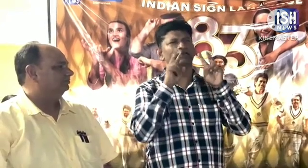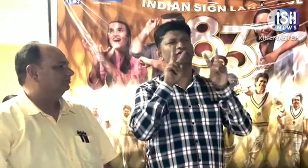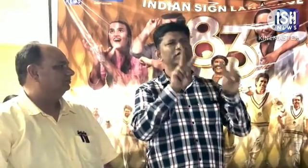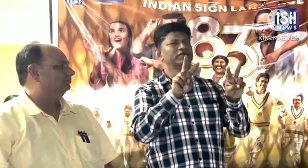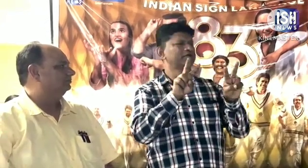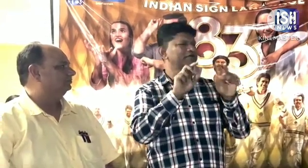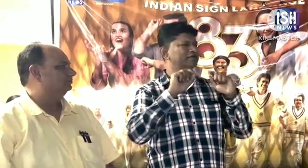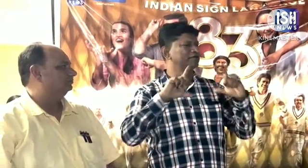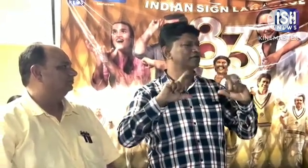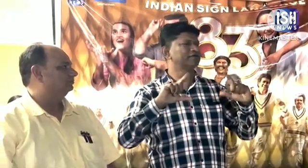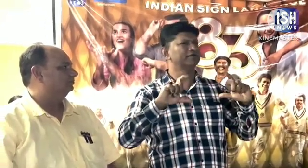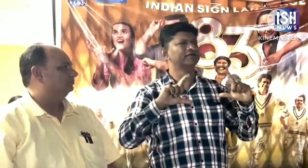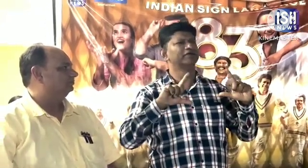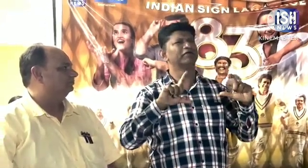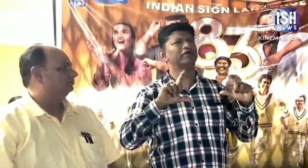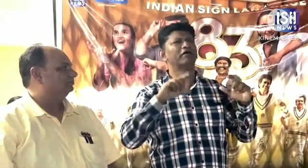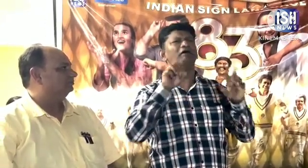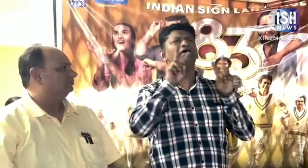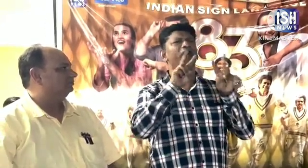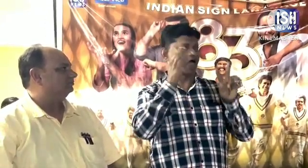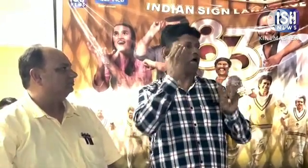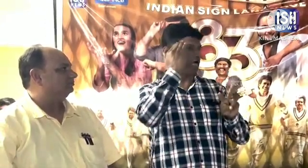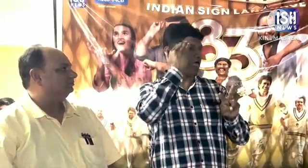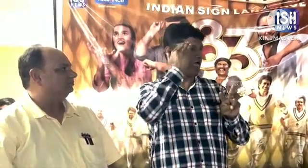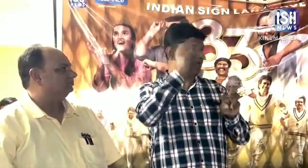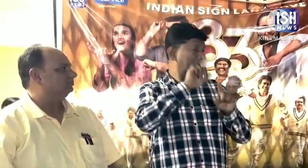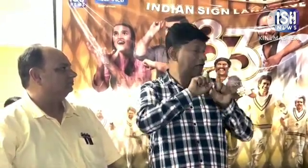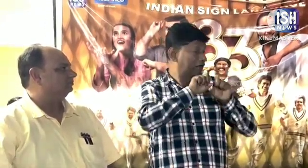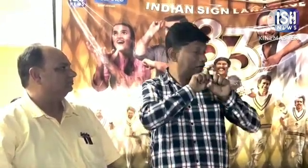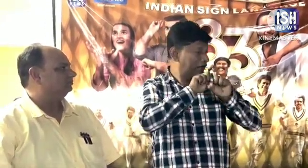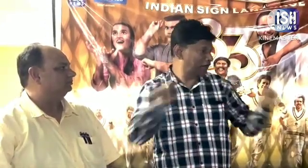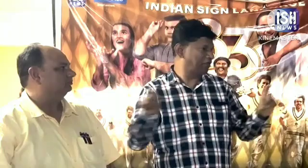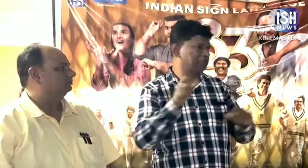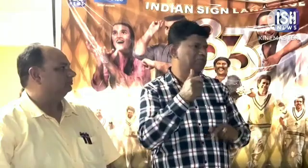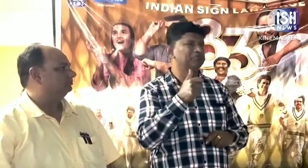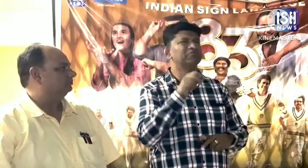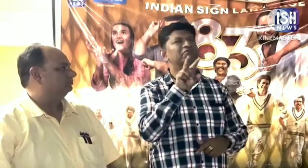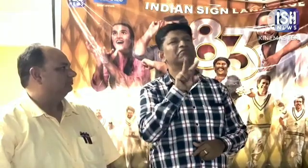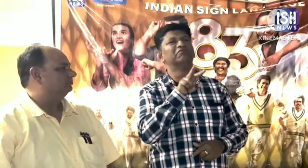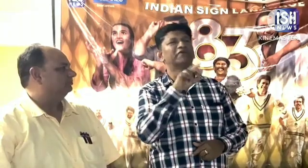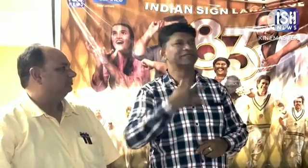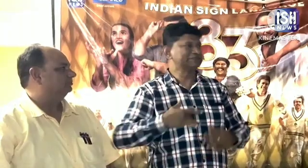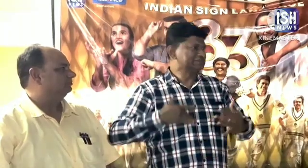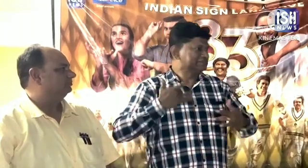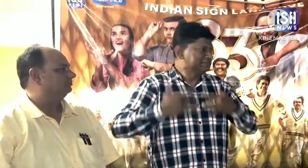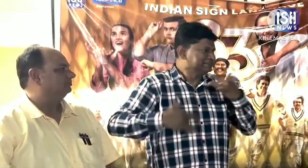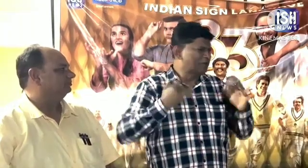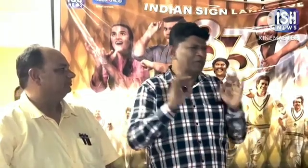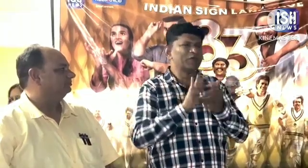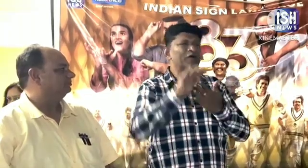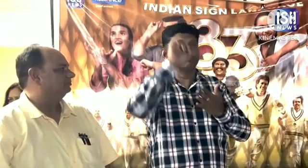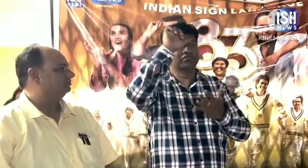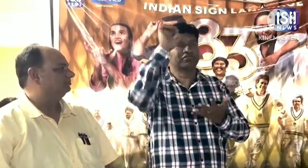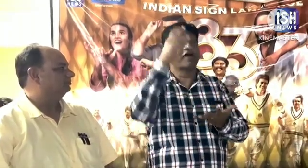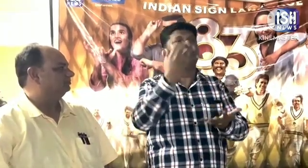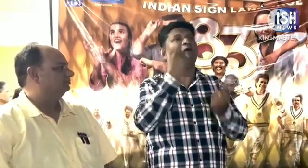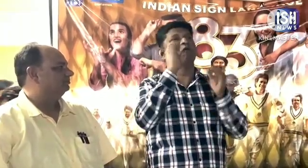थी। मैं इसे समझा, लेकिन स्पष्ट रूप से नहीं। जब भारत ने विश्व कप जीता तो मैं उत्साहित नहीं